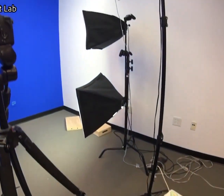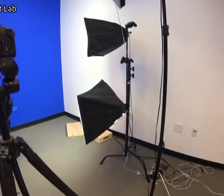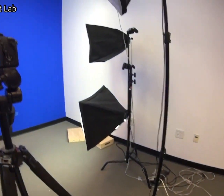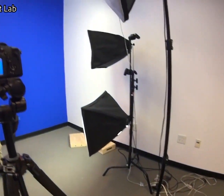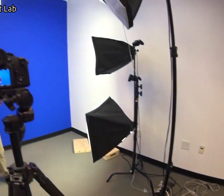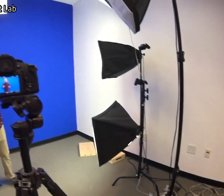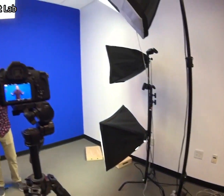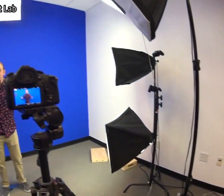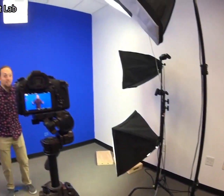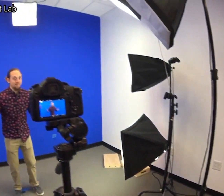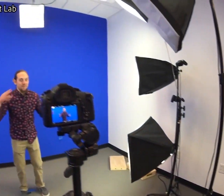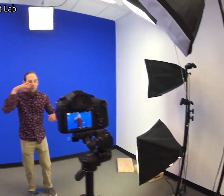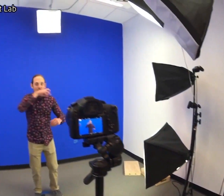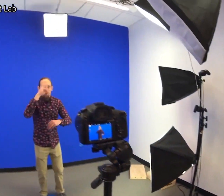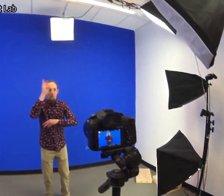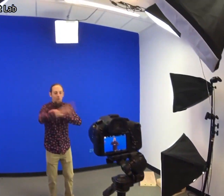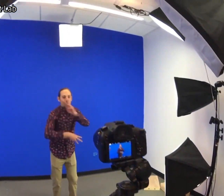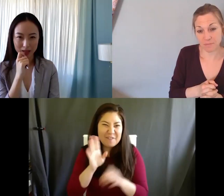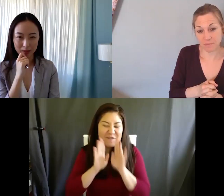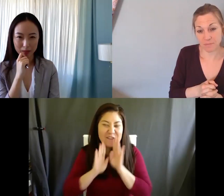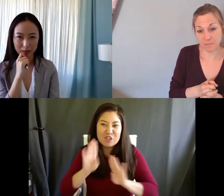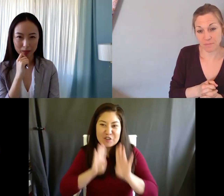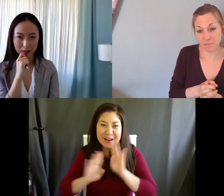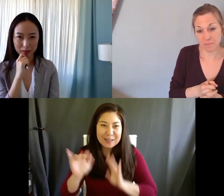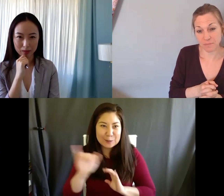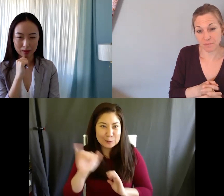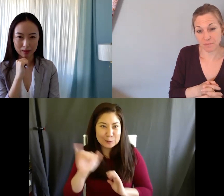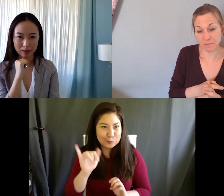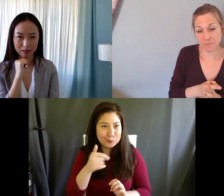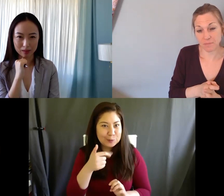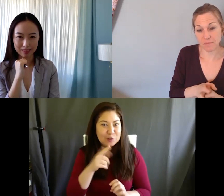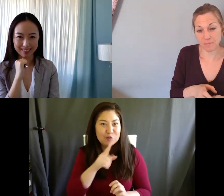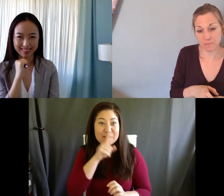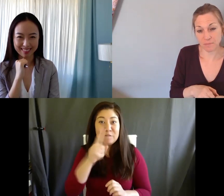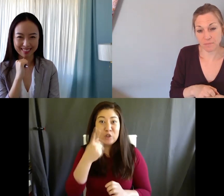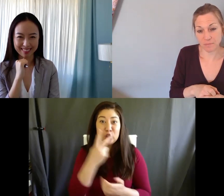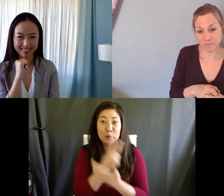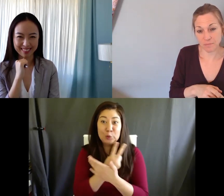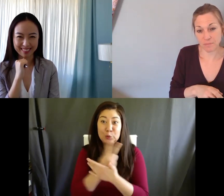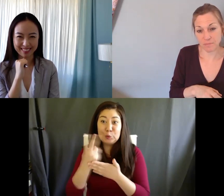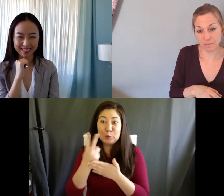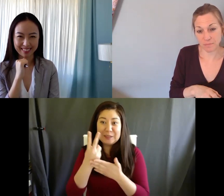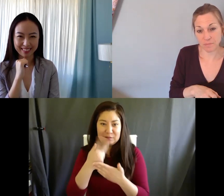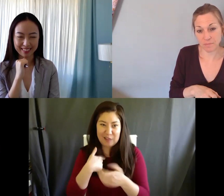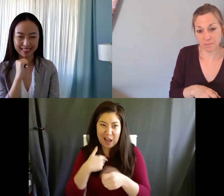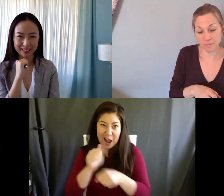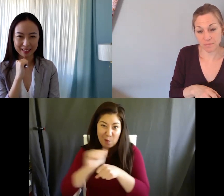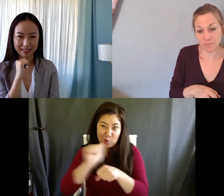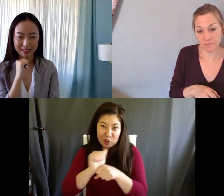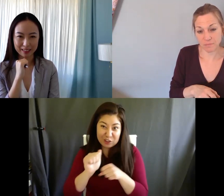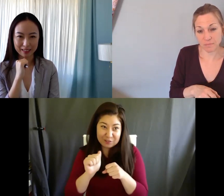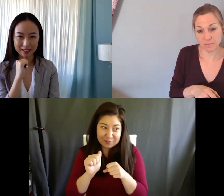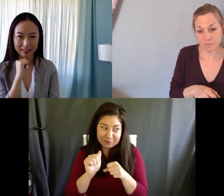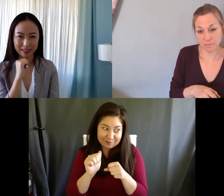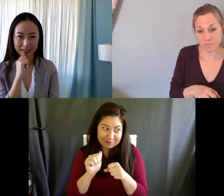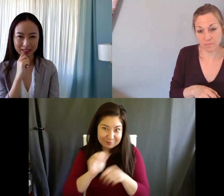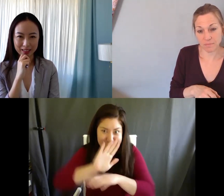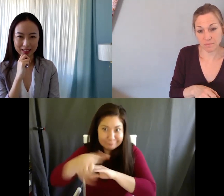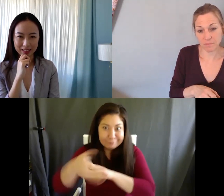اساتذہ کو تو خود سے ویڈیوز بنانی پڑی۔ It was frustrating too. بہت مایوس کن صورتحال تھی۔ پہلے 2 ہفتے تو میں دن رات آن